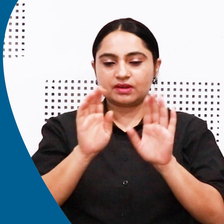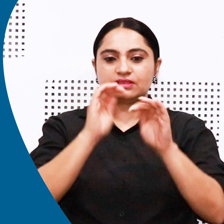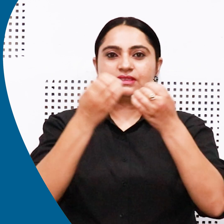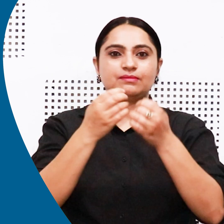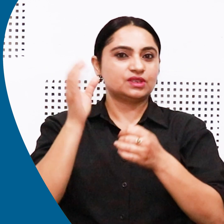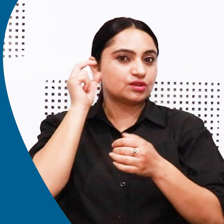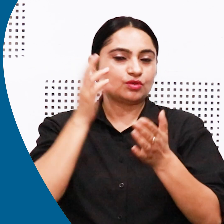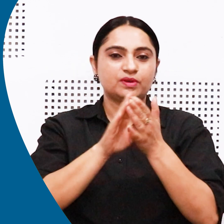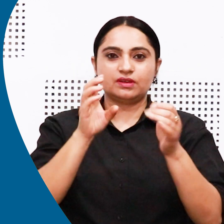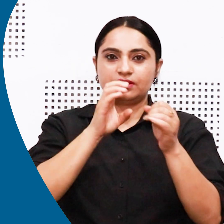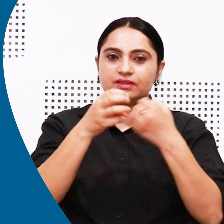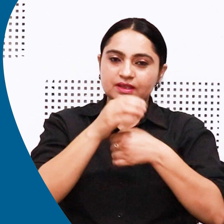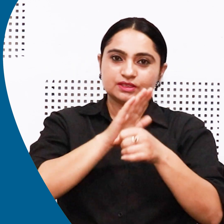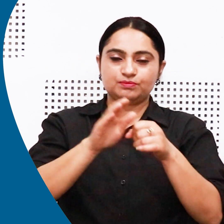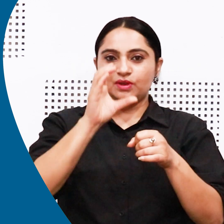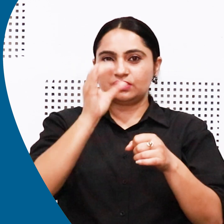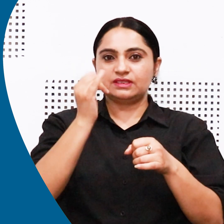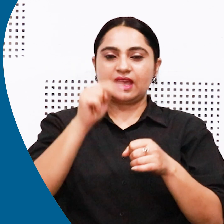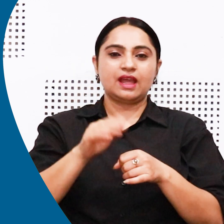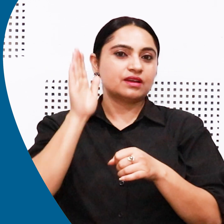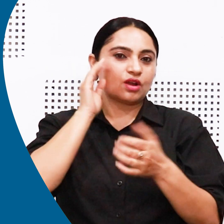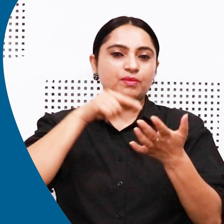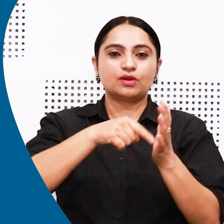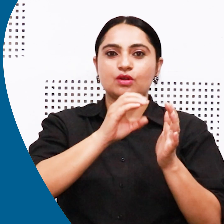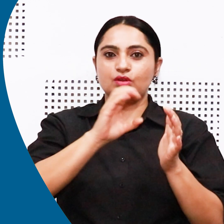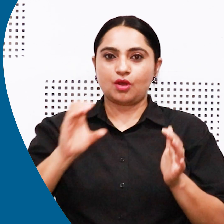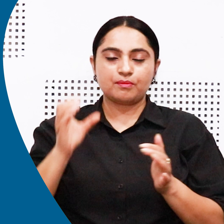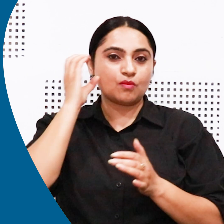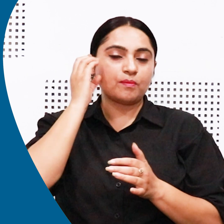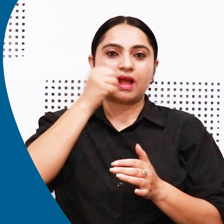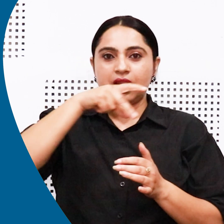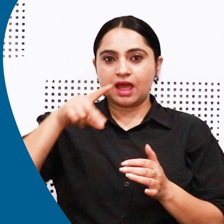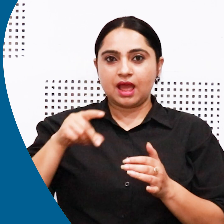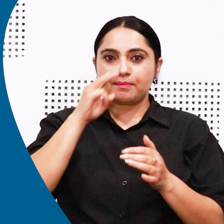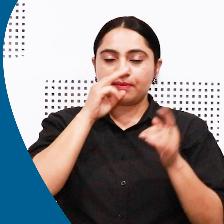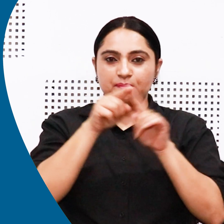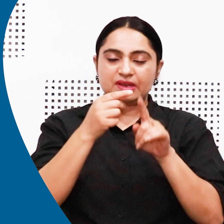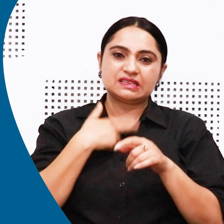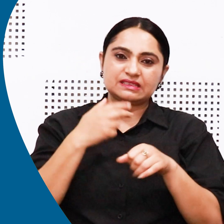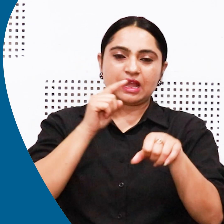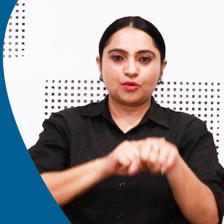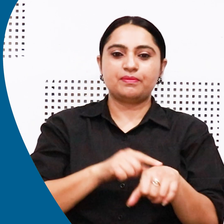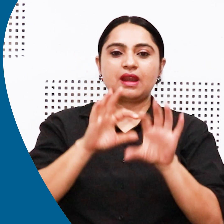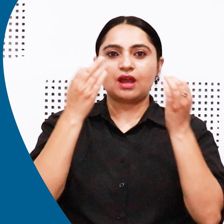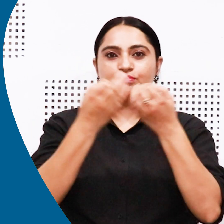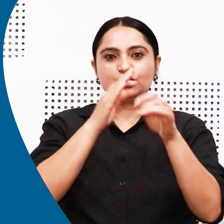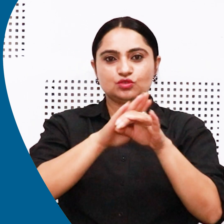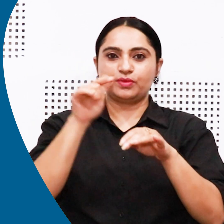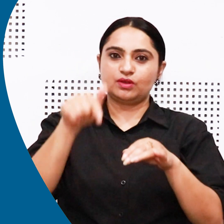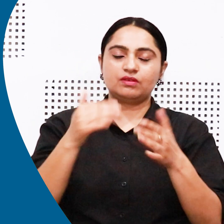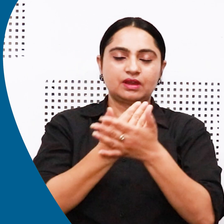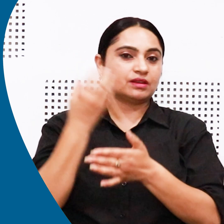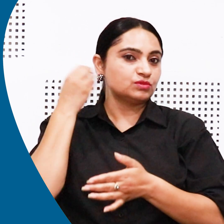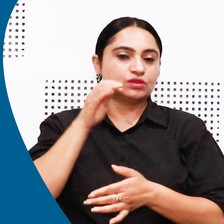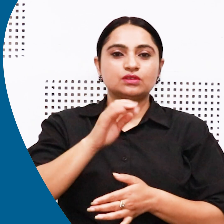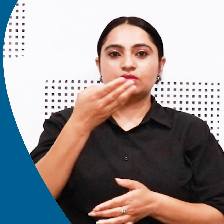रेडियोबाट देशैभरि CINखबर.com र मोबाइल एप CIN मा पनि चाहेको बेला विश्वभरि नै कार्यक्रम हाम्रो पालिका